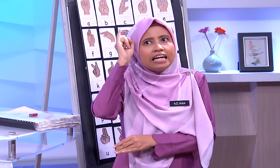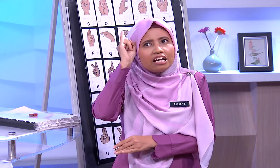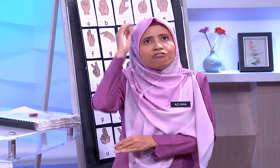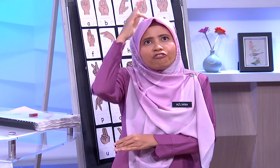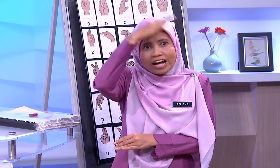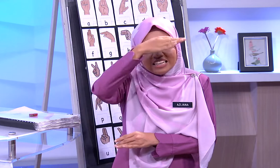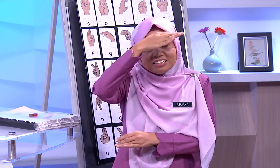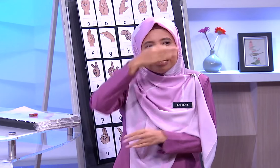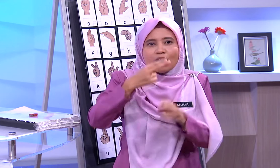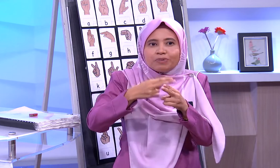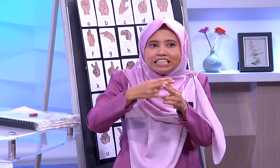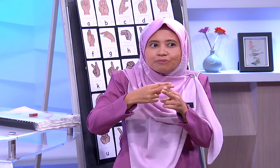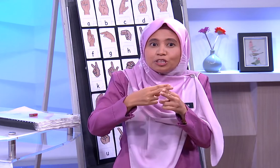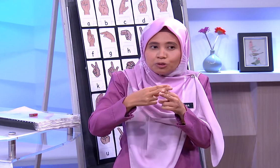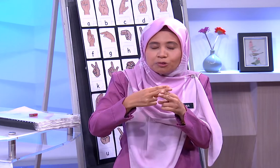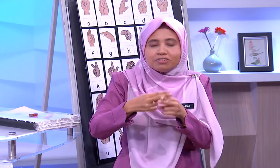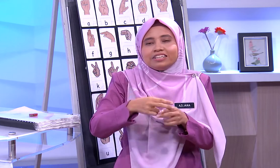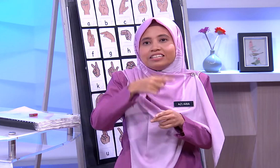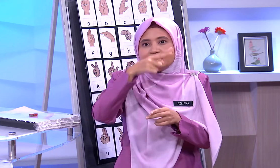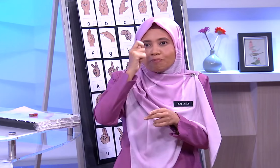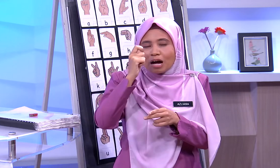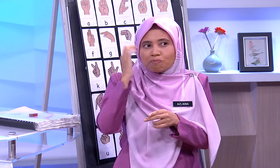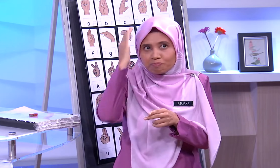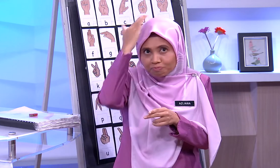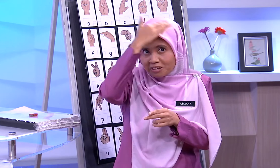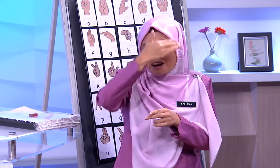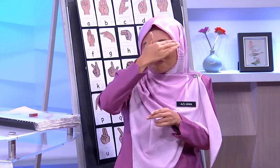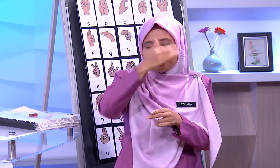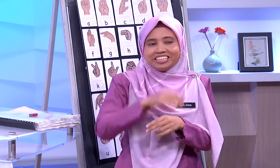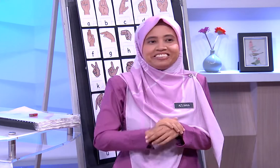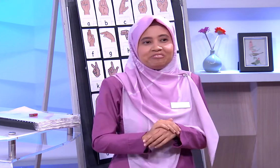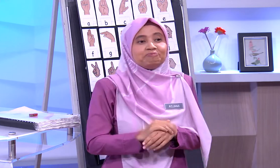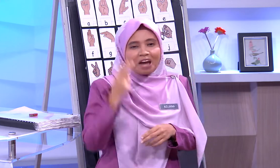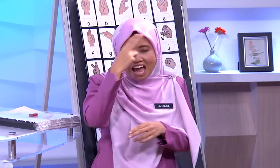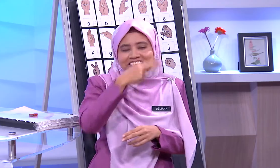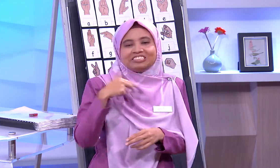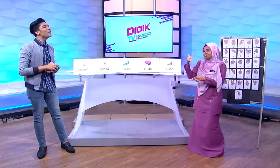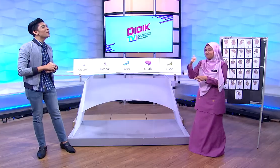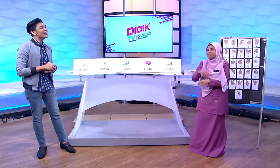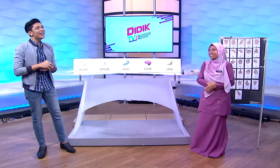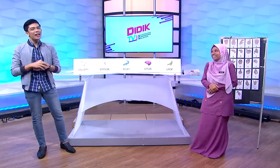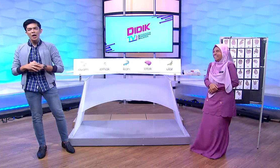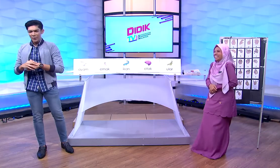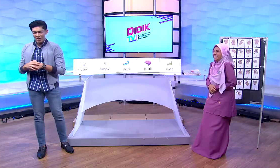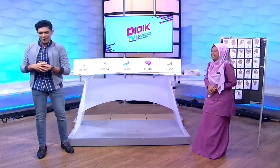Irving nama Dimas sentuh sebab rambut dia Coba kamu di mana